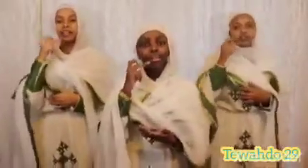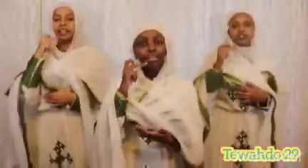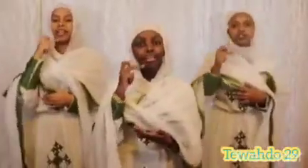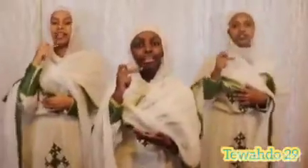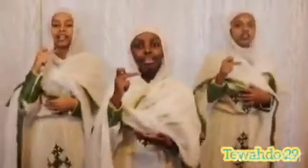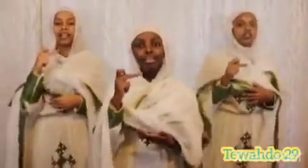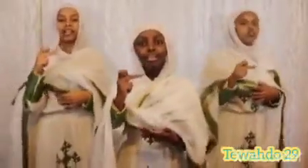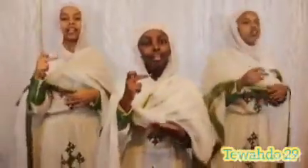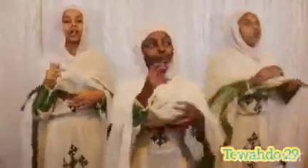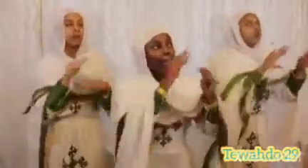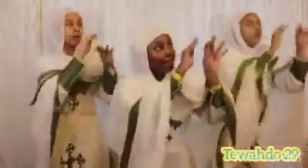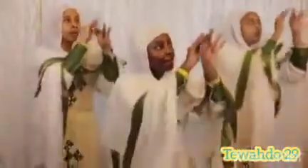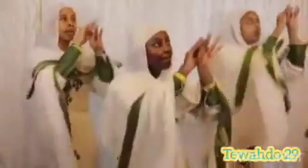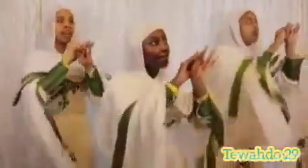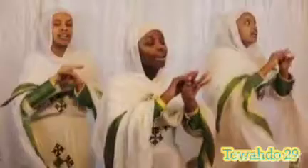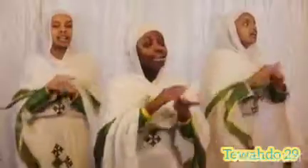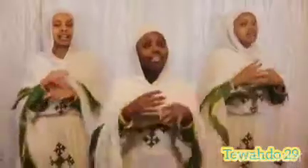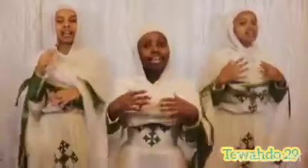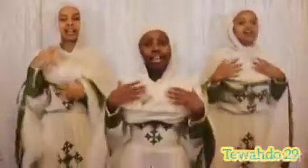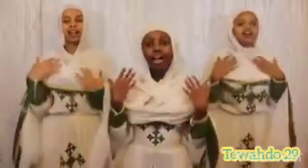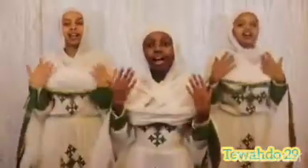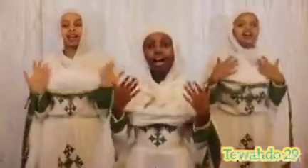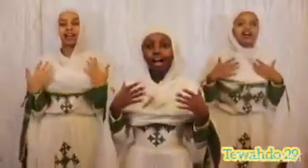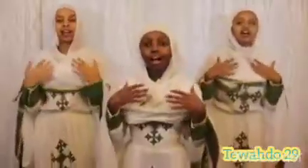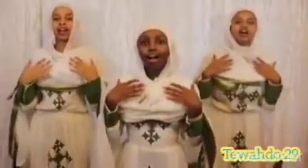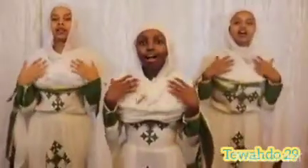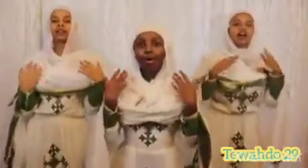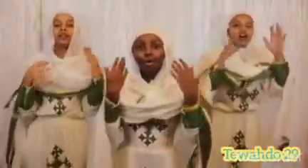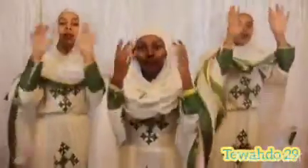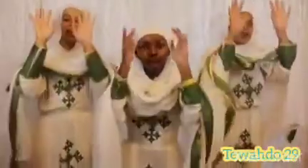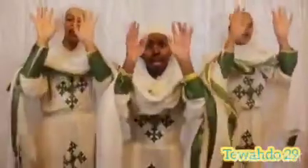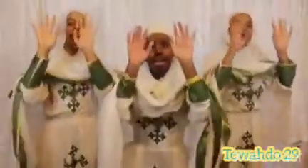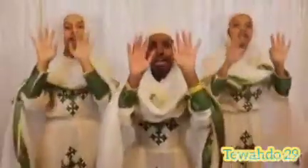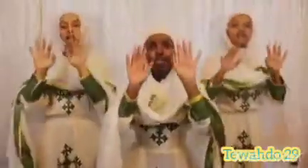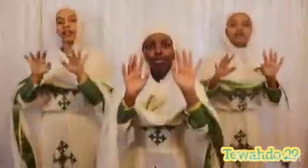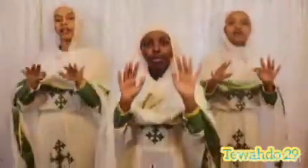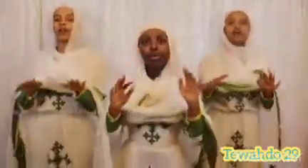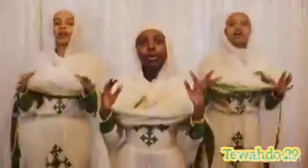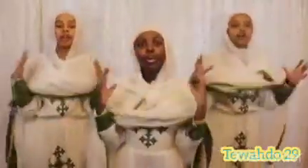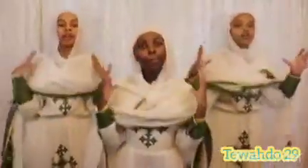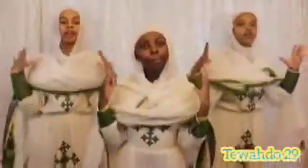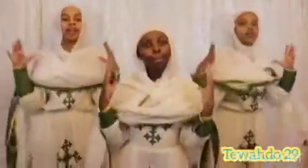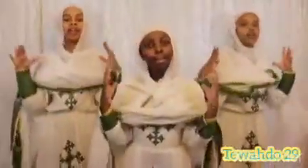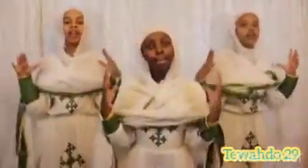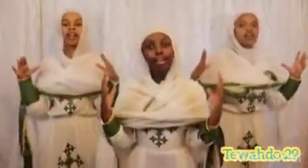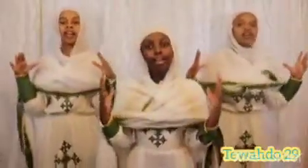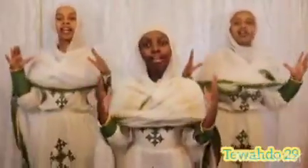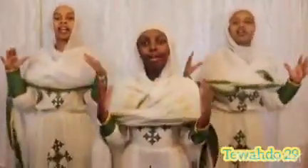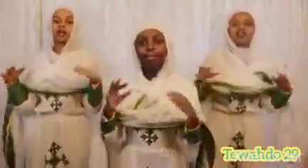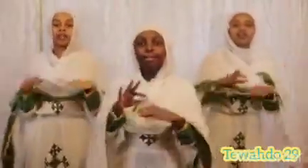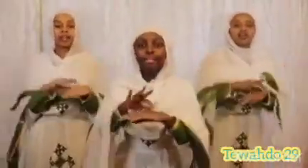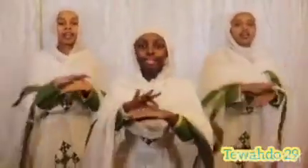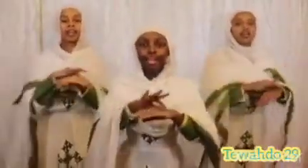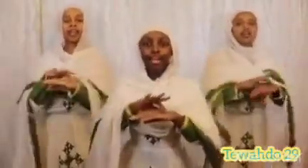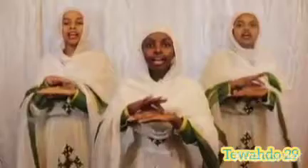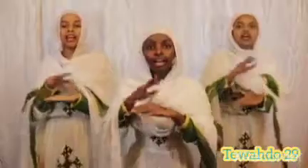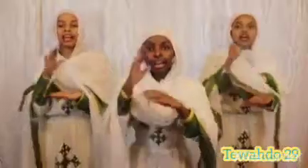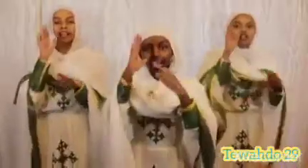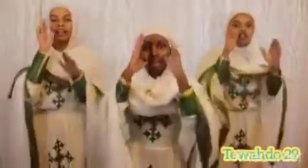ለማርያም ድንግል መንበረ ተላ ወሪዶ ገብርኤል ምድረ